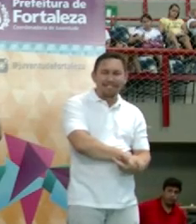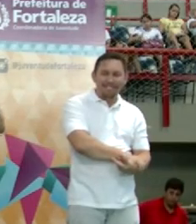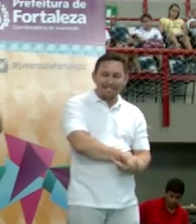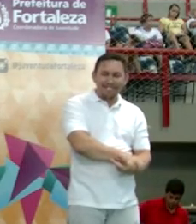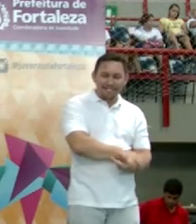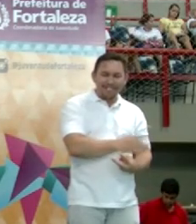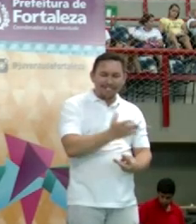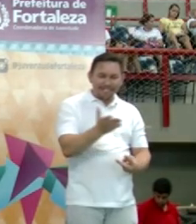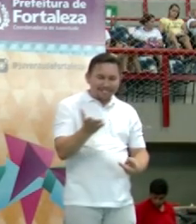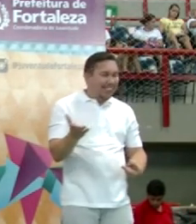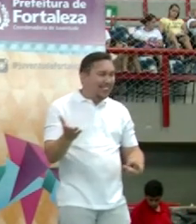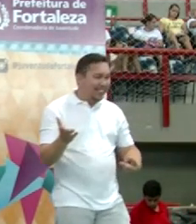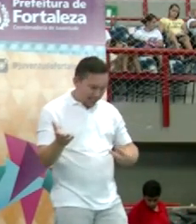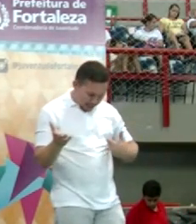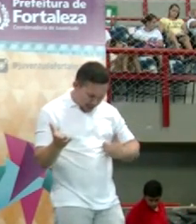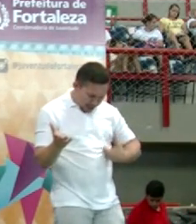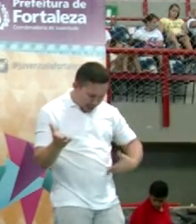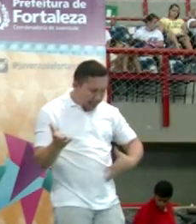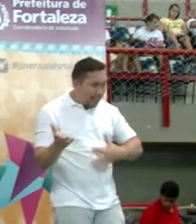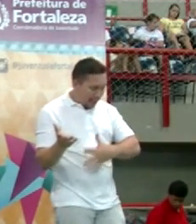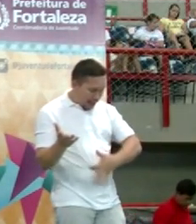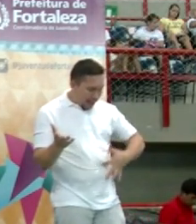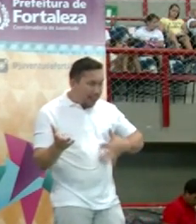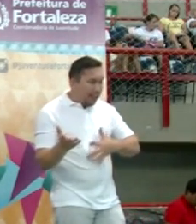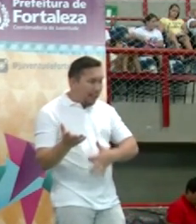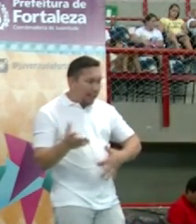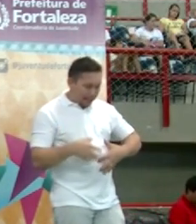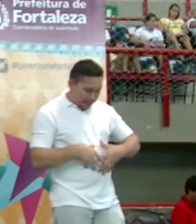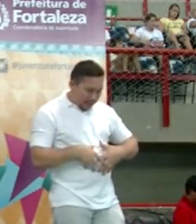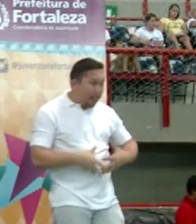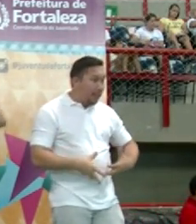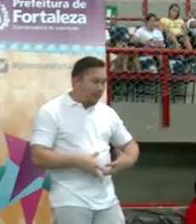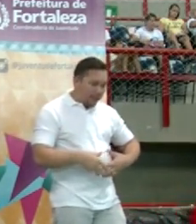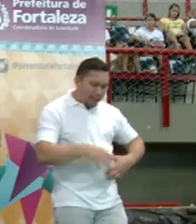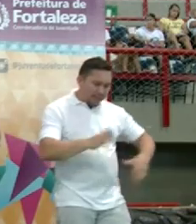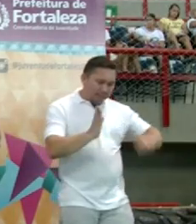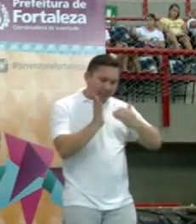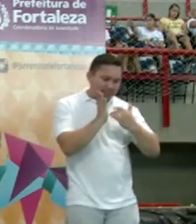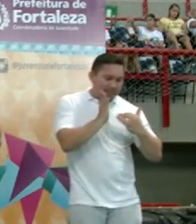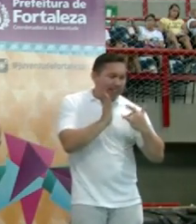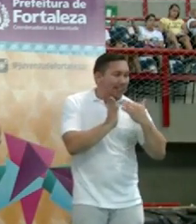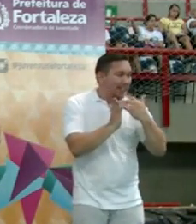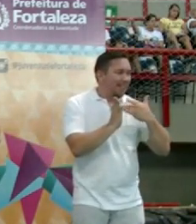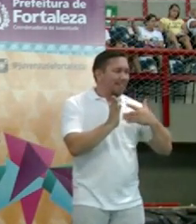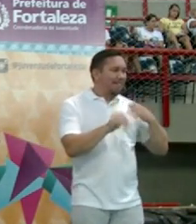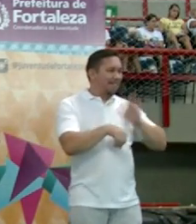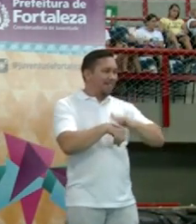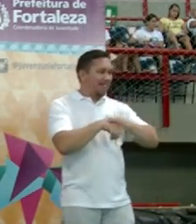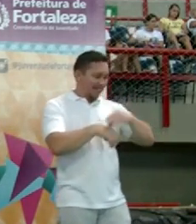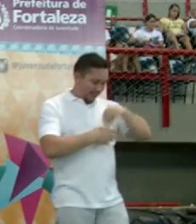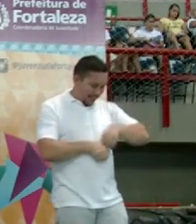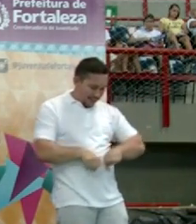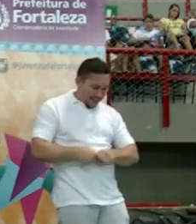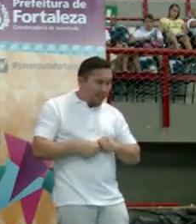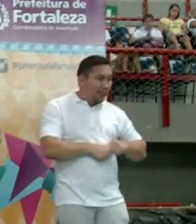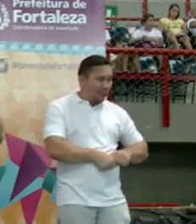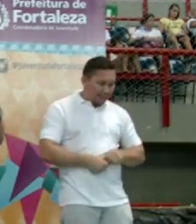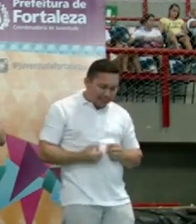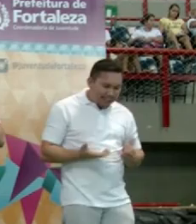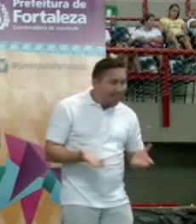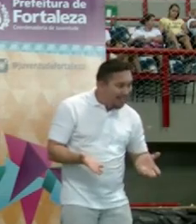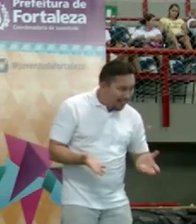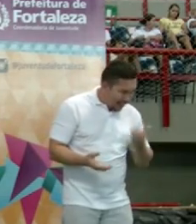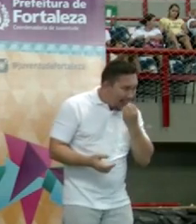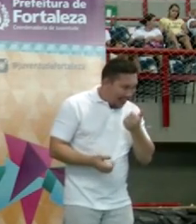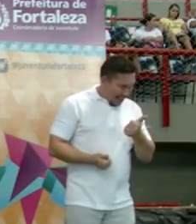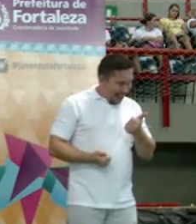de fins intestinais, tá certo? Lotados de produtos produzidos pelo seu processo digestivo, não é